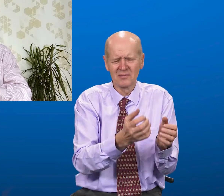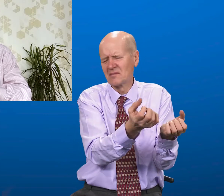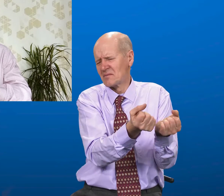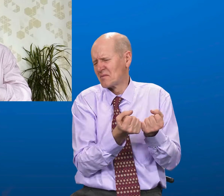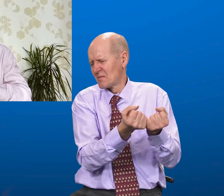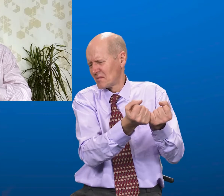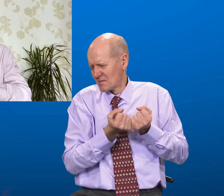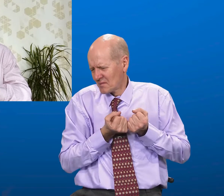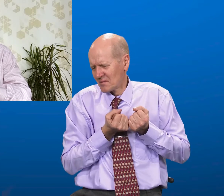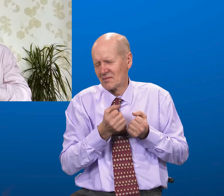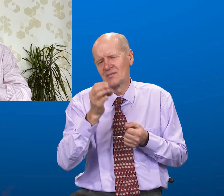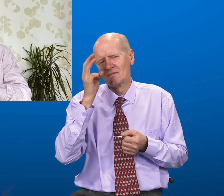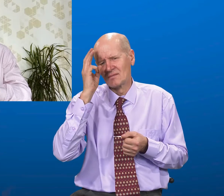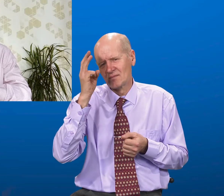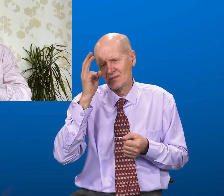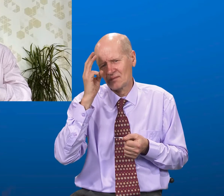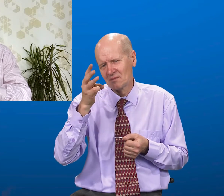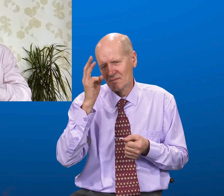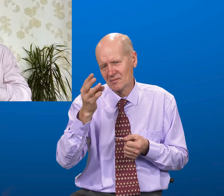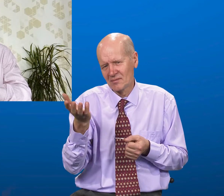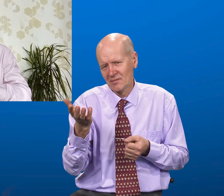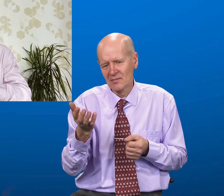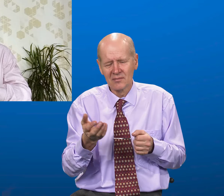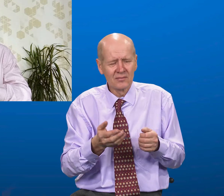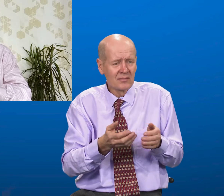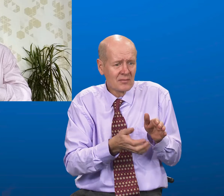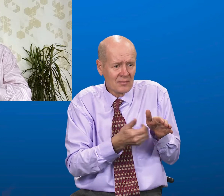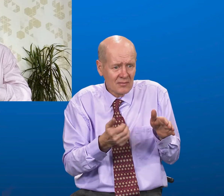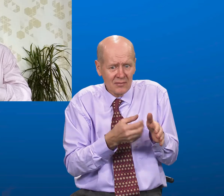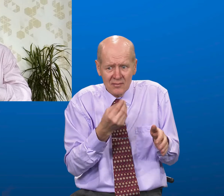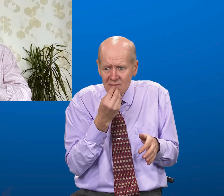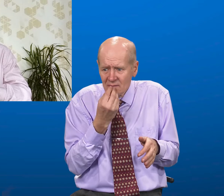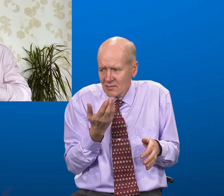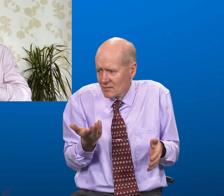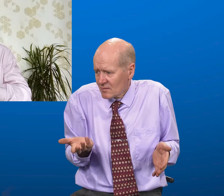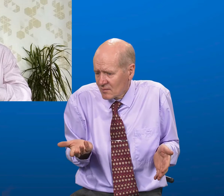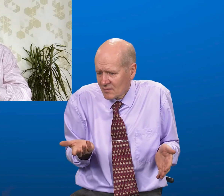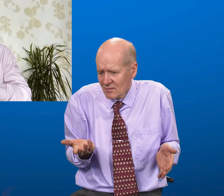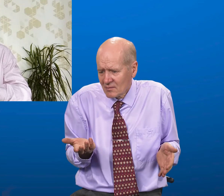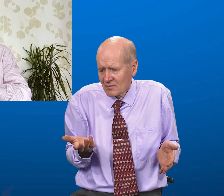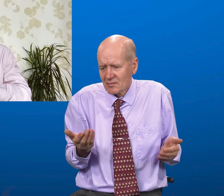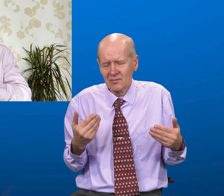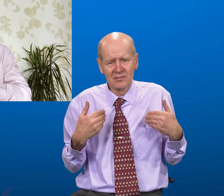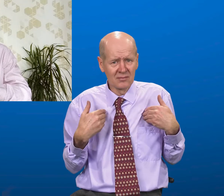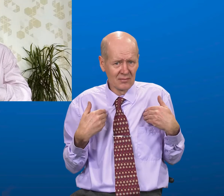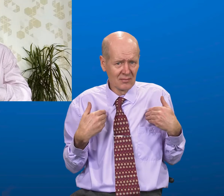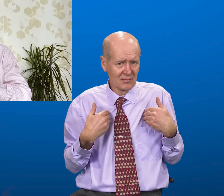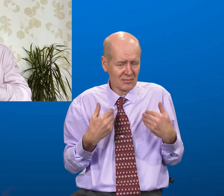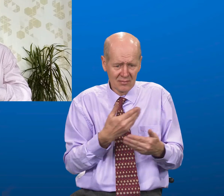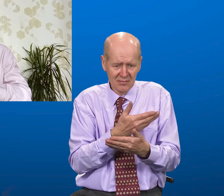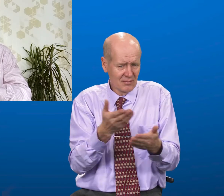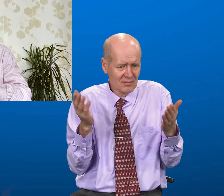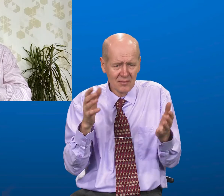очень часто задерживали. Нам не хватало денег порой на еду. Нам приходилось даже